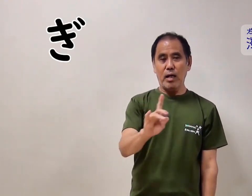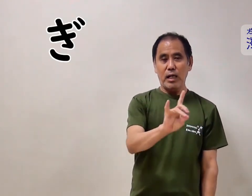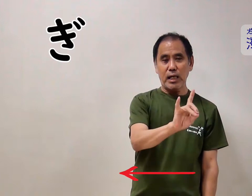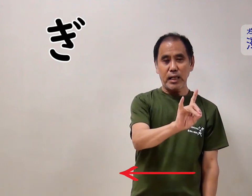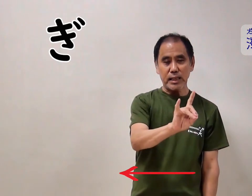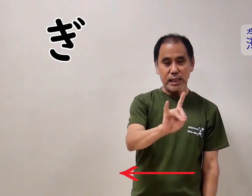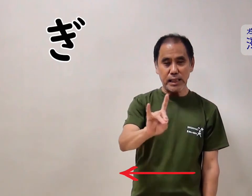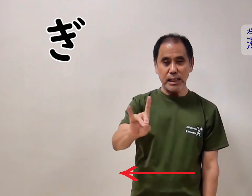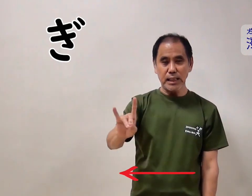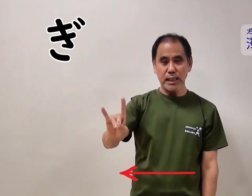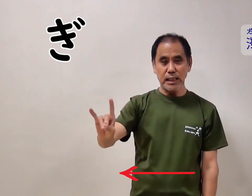ぎ、